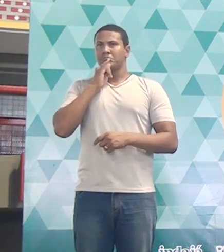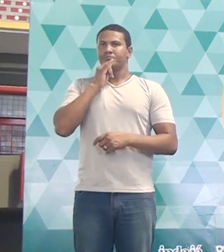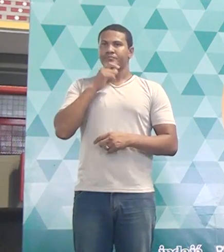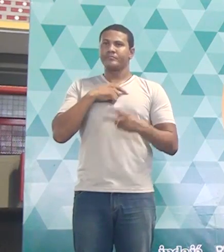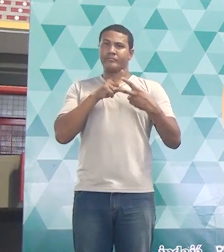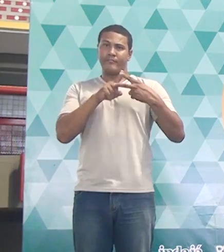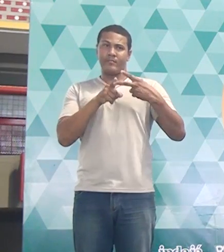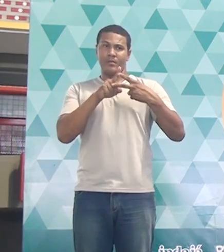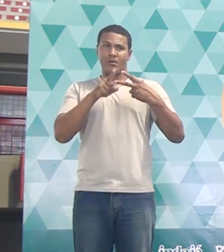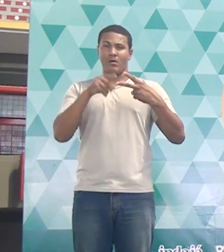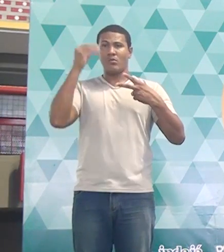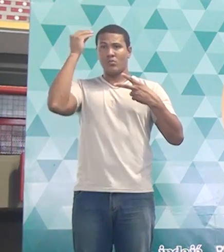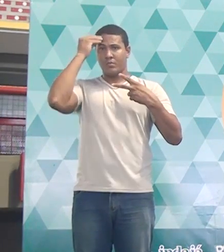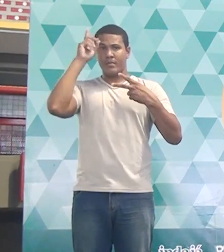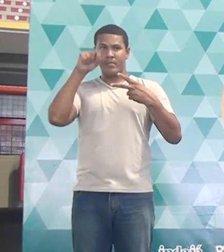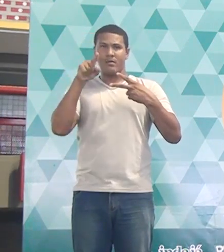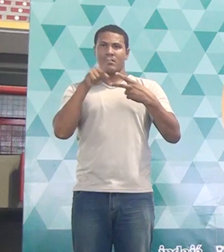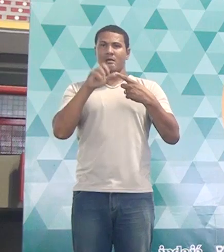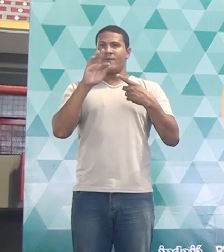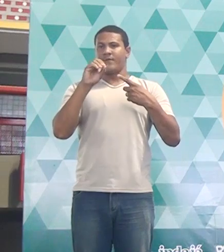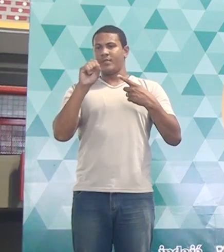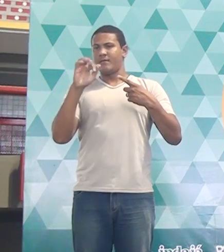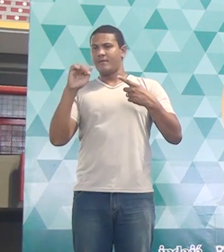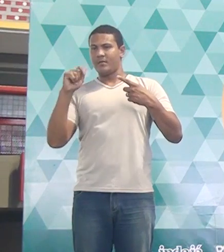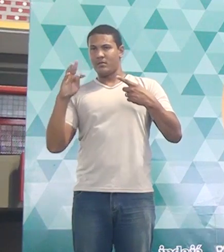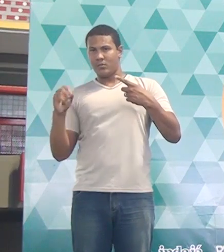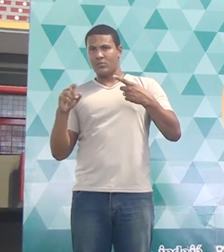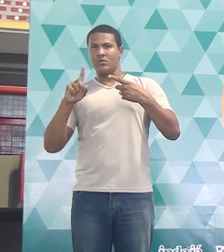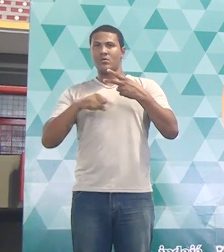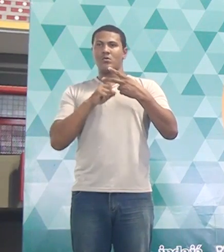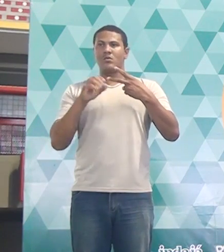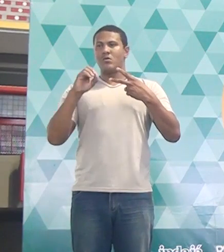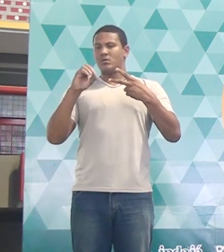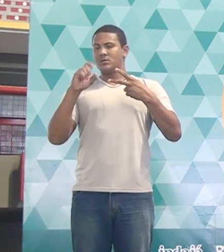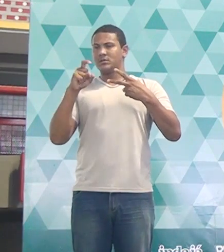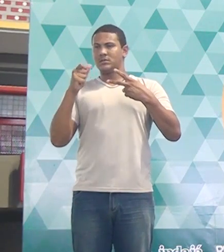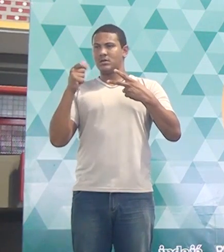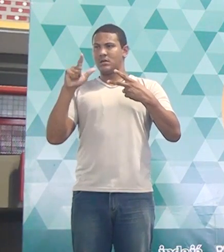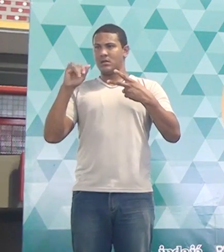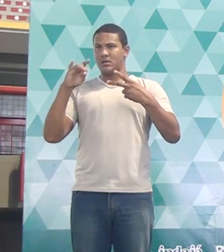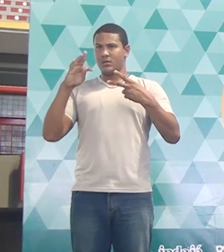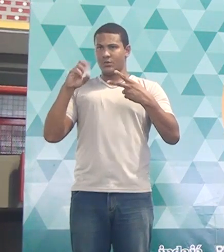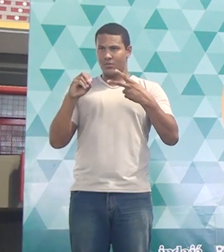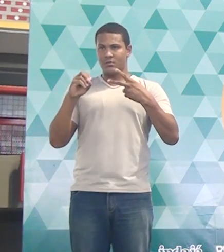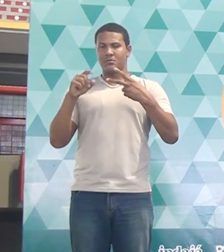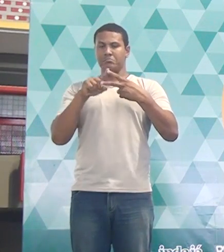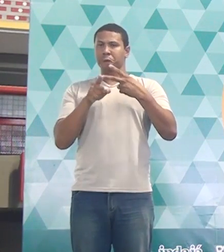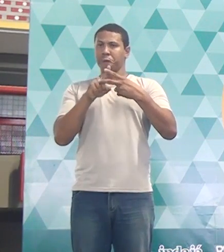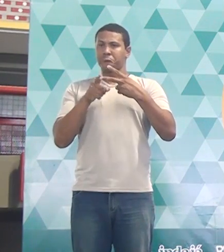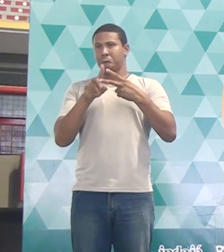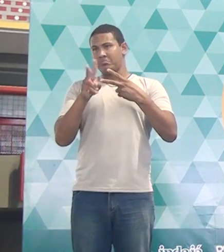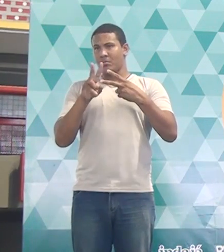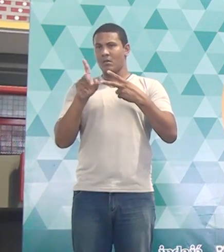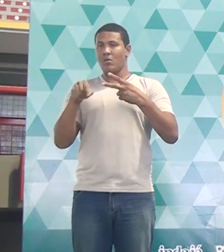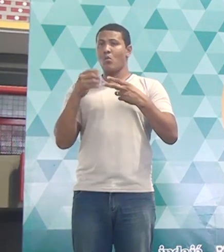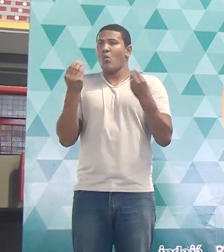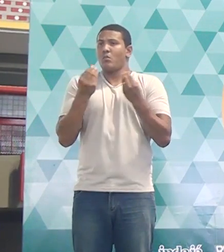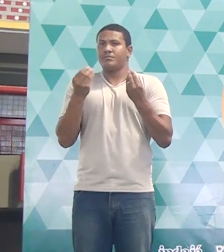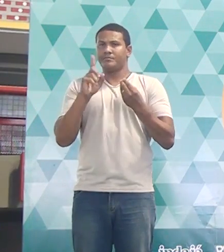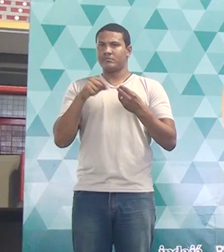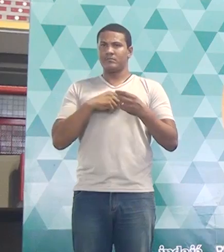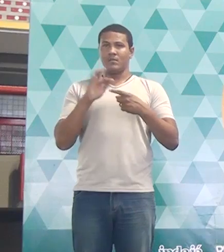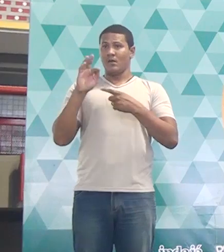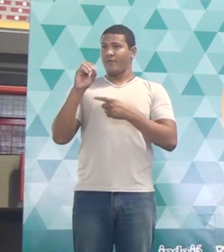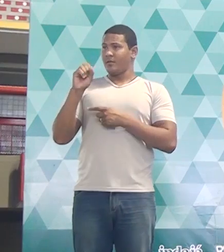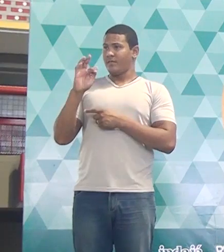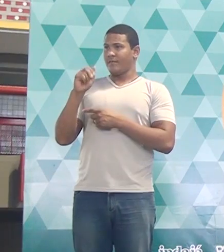substâncias: fosfato de cálcio e oxalato de cálcio. Fosfato de cálcio, pessoal, ele se forma quando